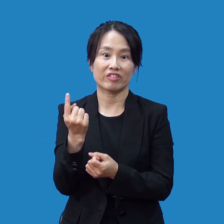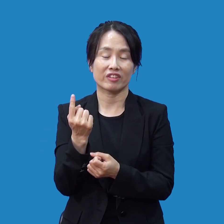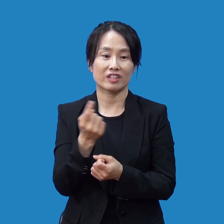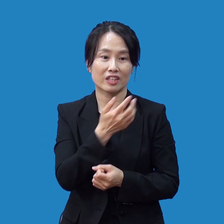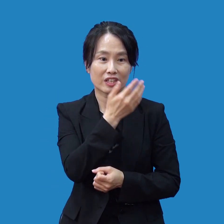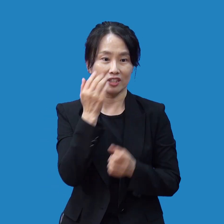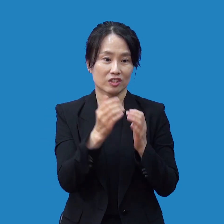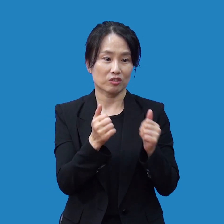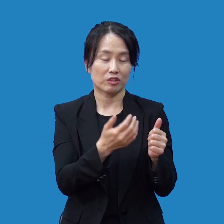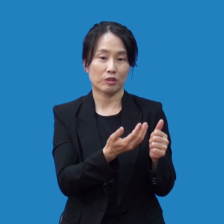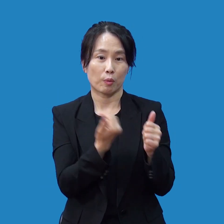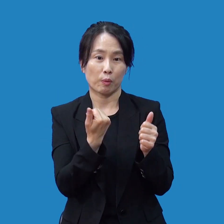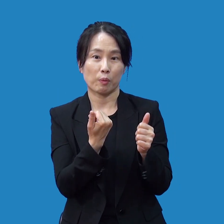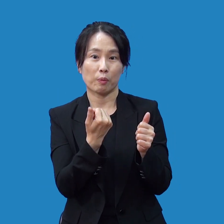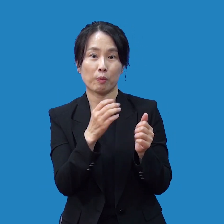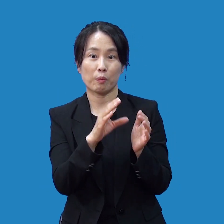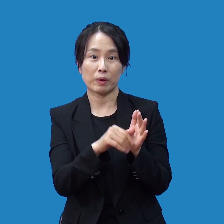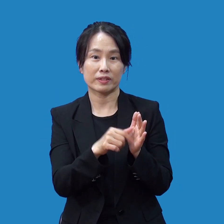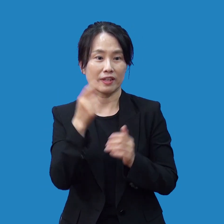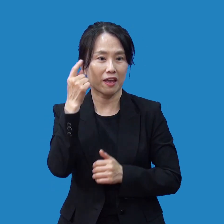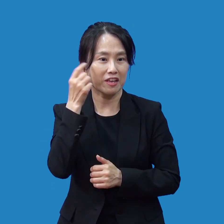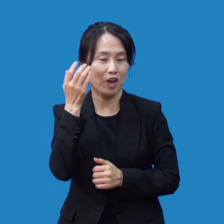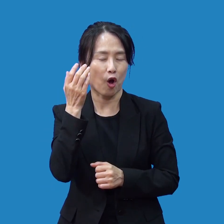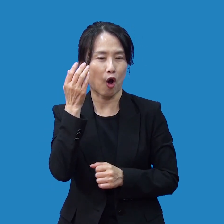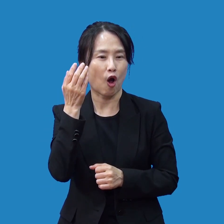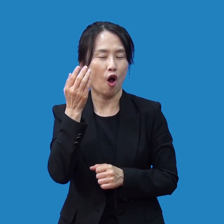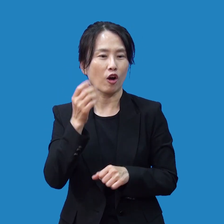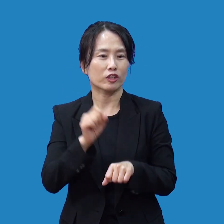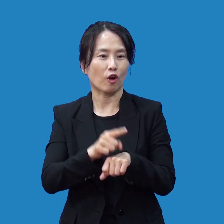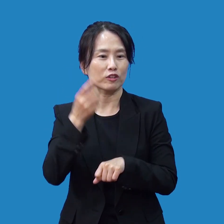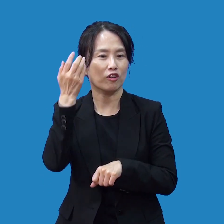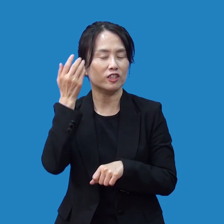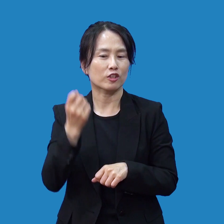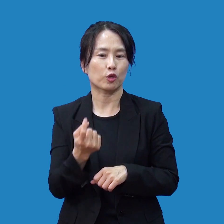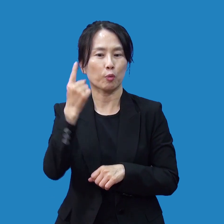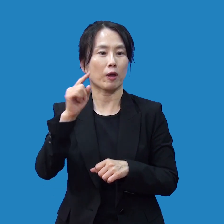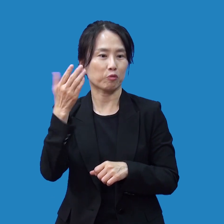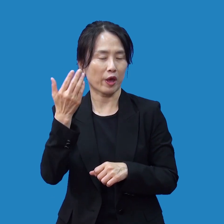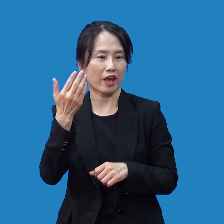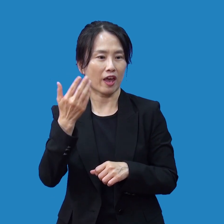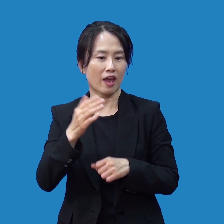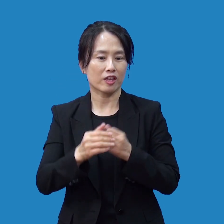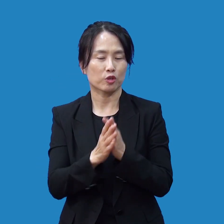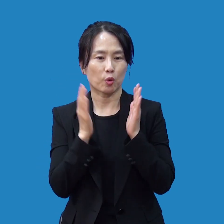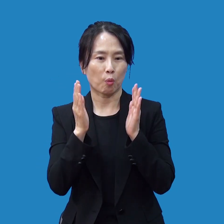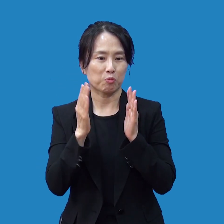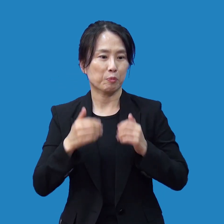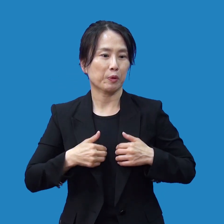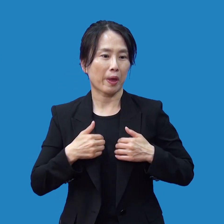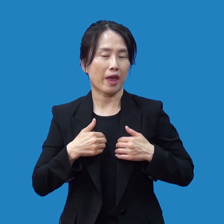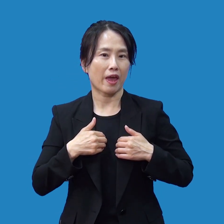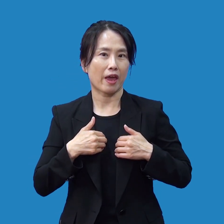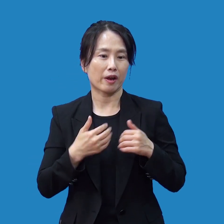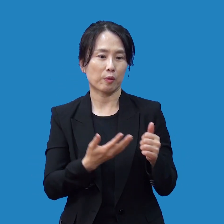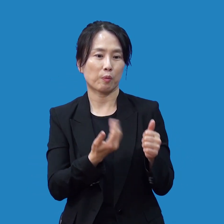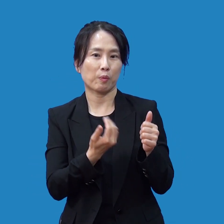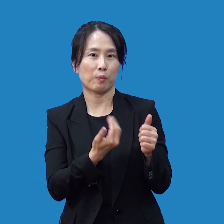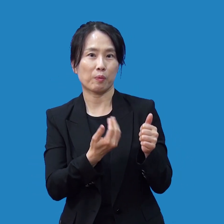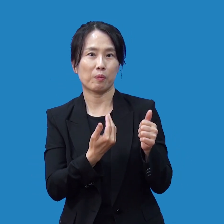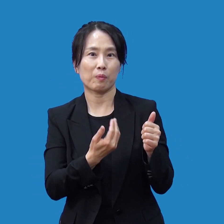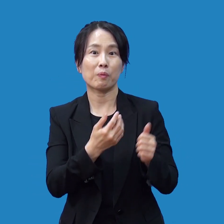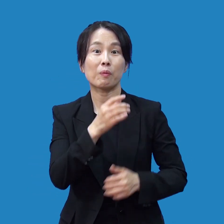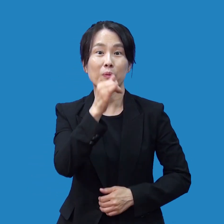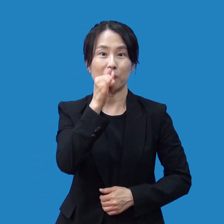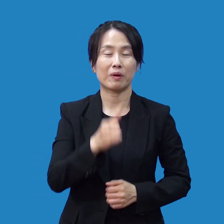청년들을 낚시질할 때에도 이 영성 지능을 높여야 된다 그러면서 성경 공부하자 그래서 이제 끌어들이기도